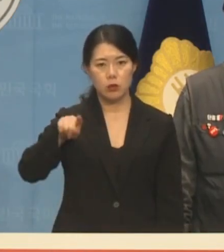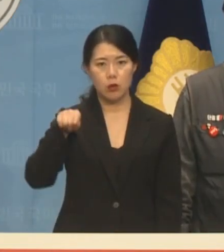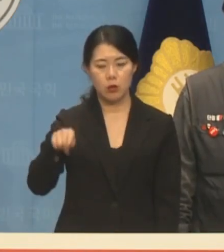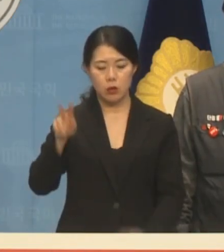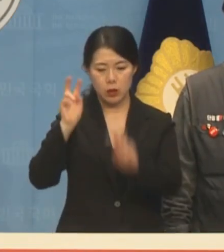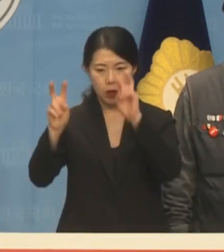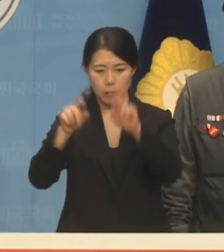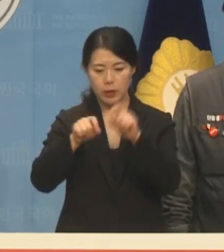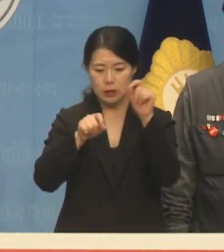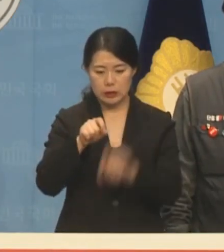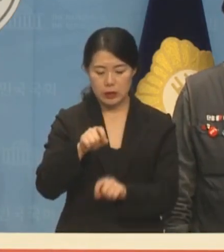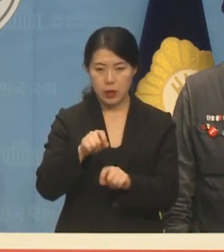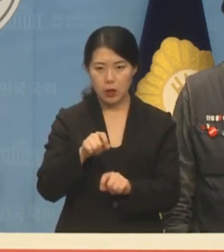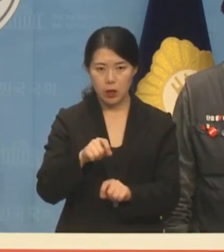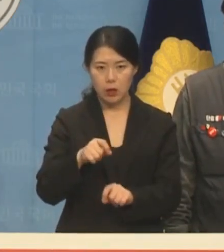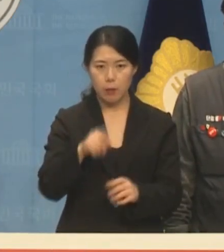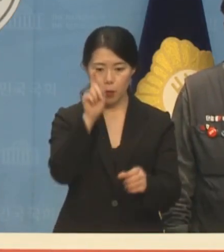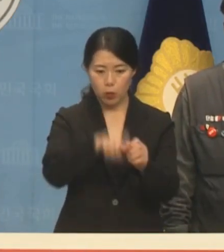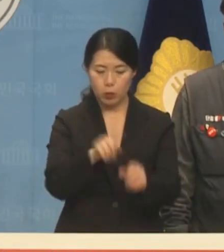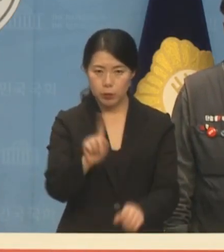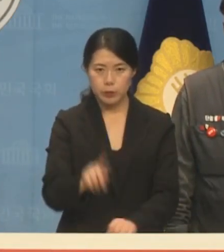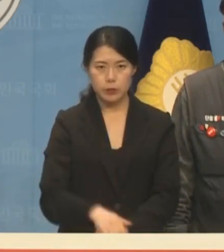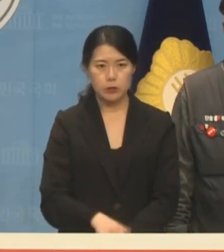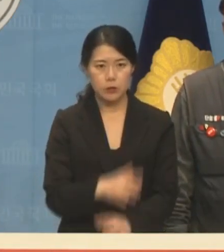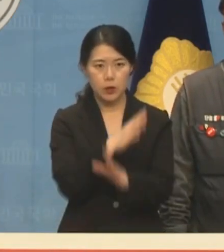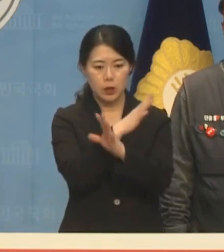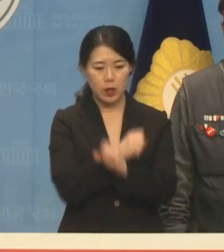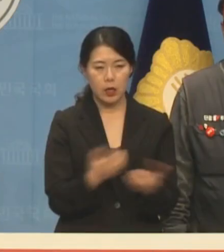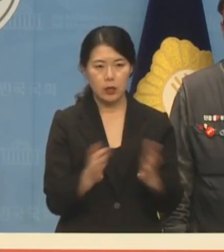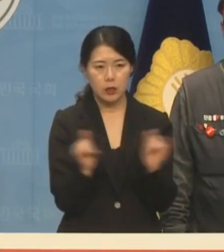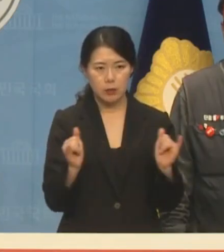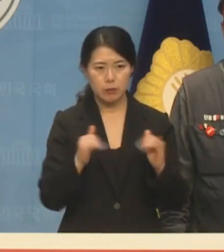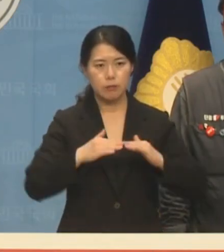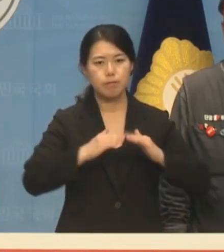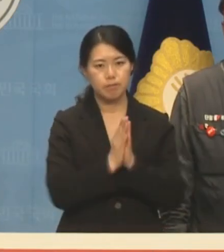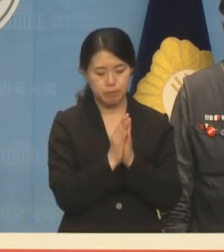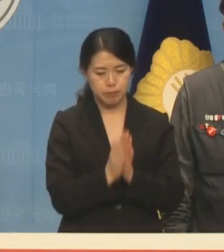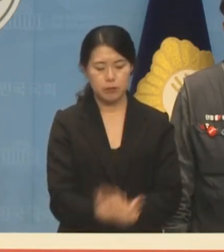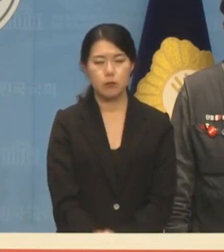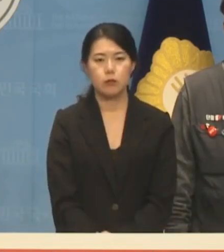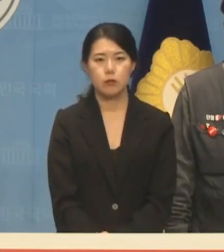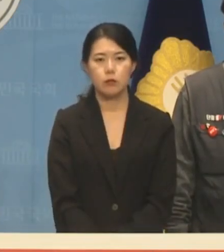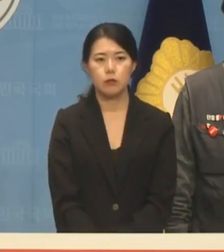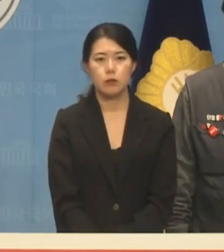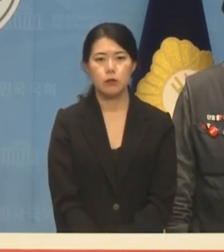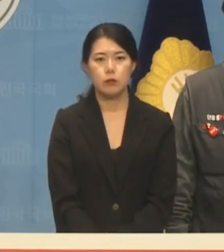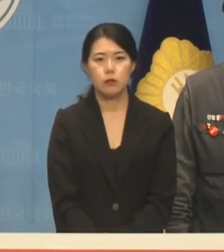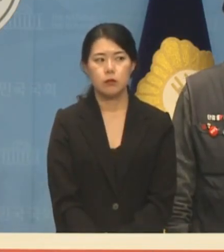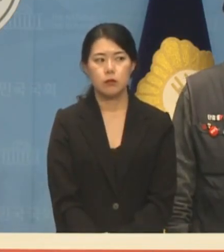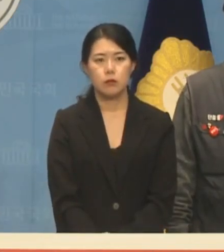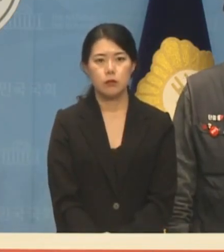동서석유학 사내하청지의 최종 목표는 비정규직 철폐입니다.